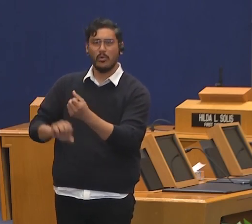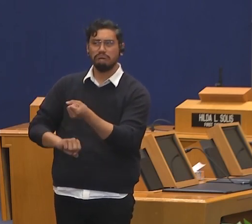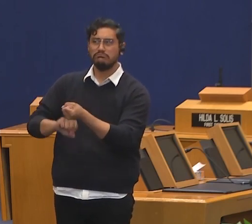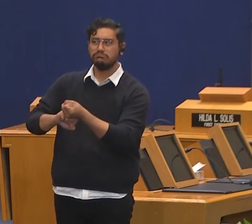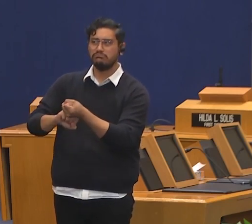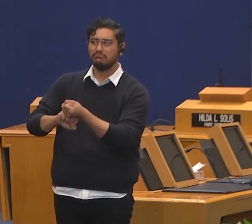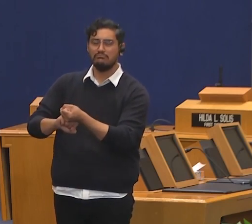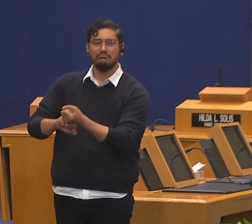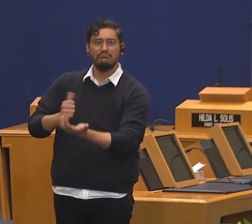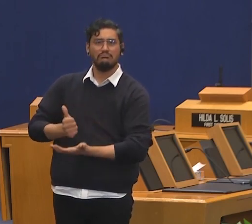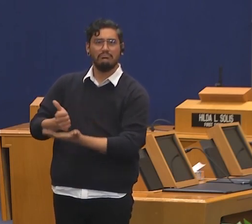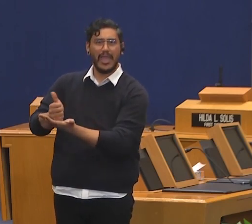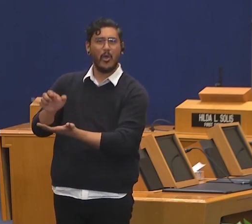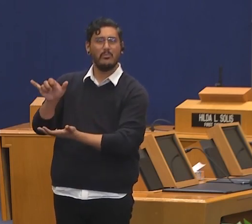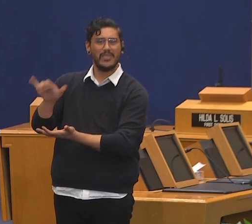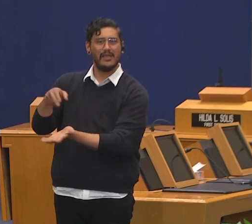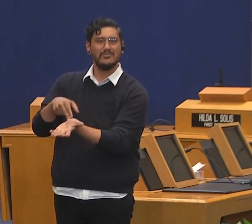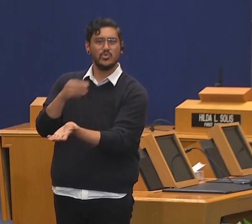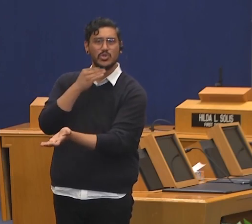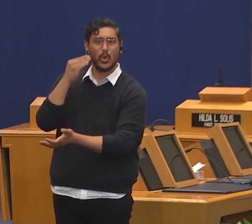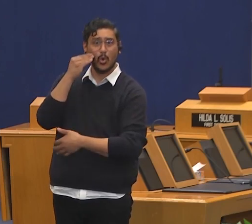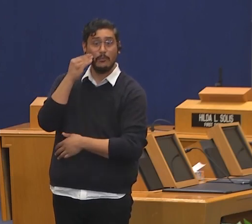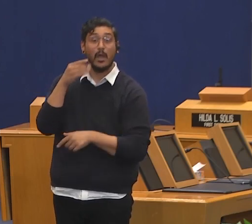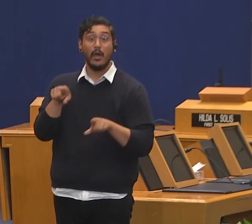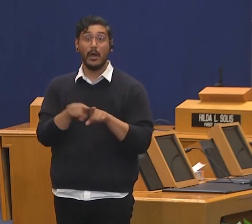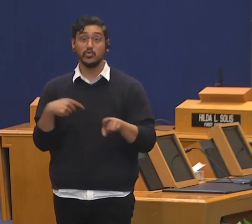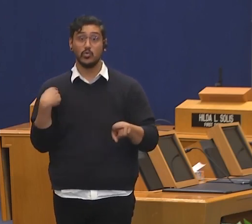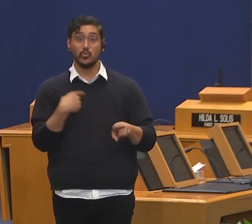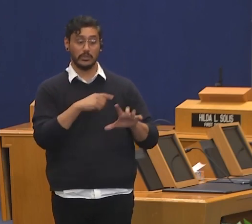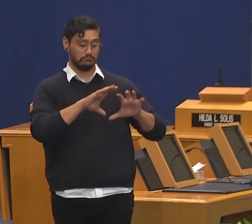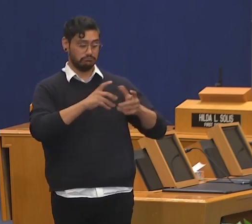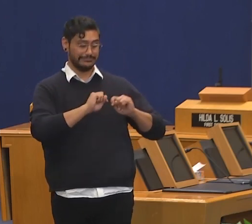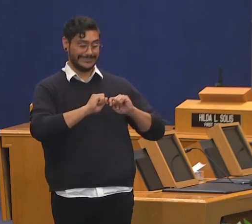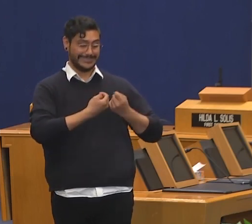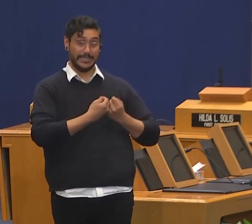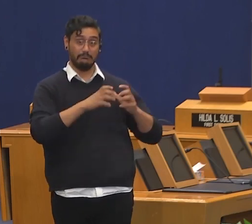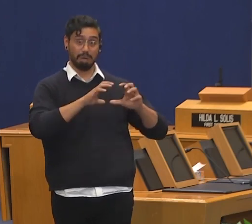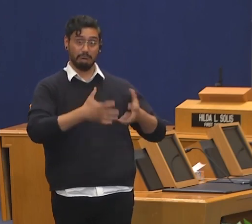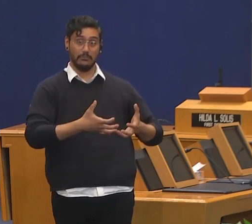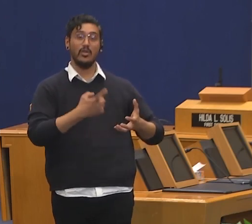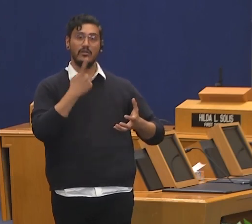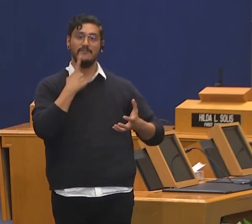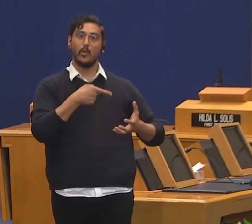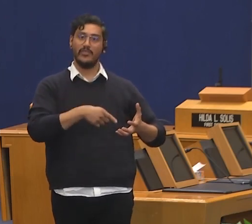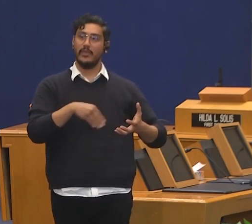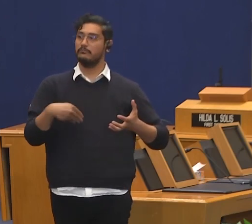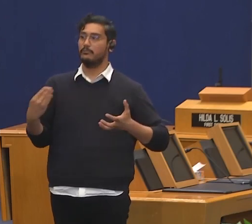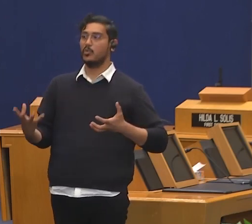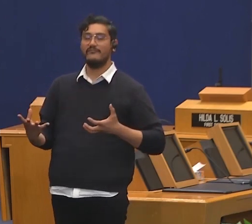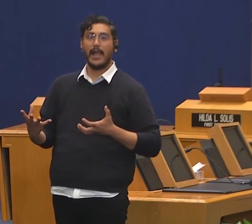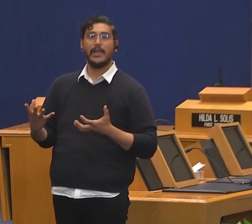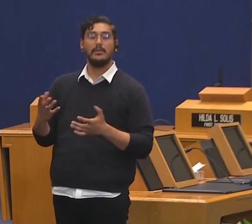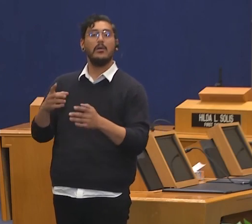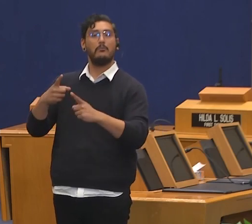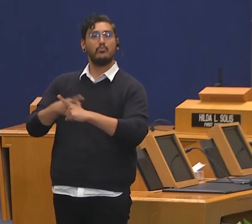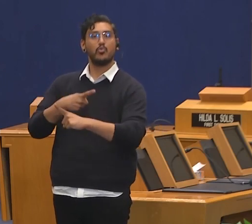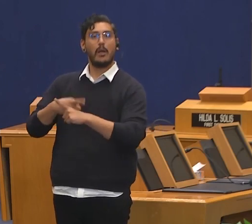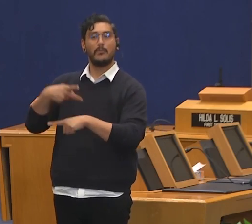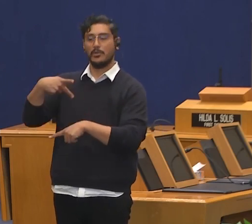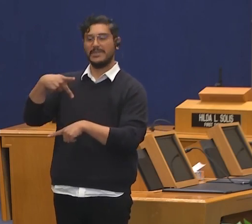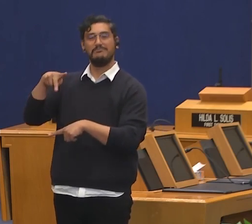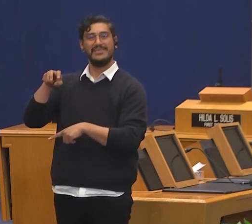asistida. Y también hemos asignado un equipo para ayudar a garantizar equipo de protección personal adecuado para los